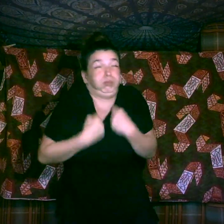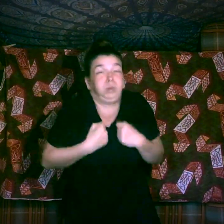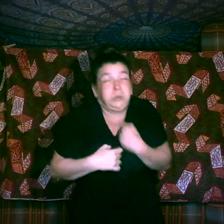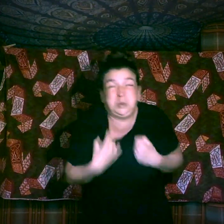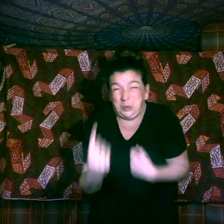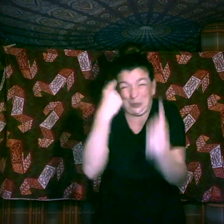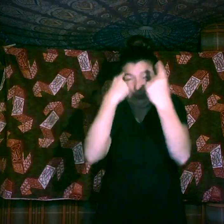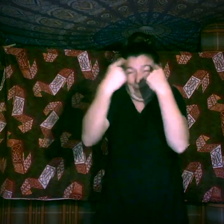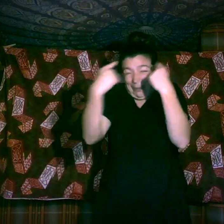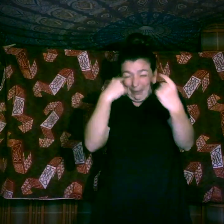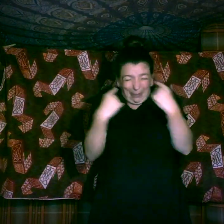Allons-y.